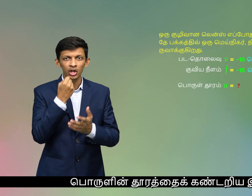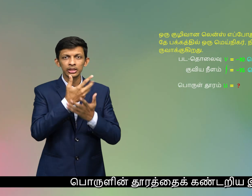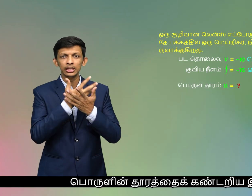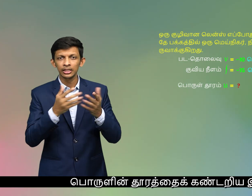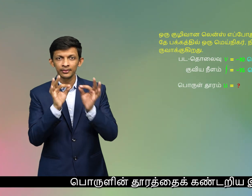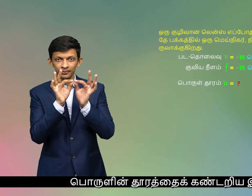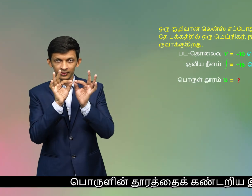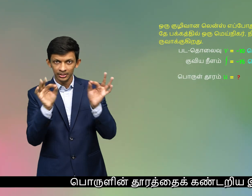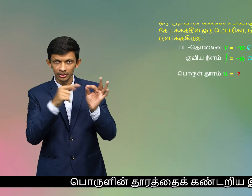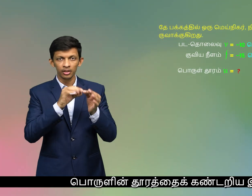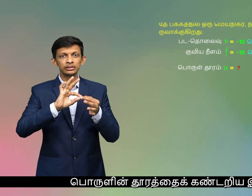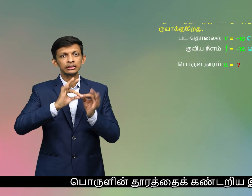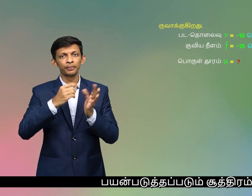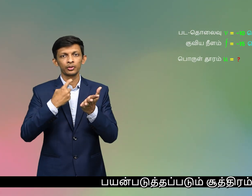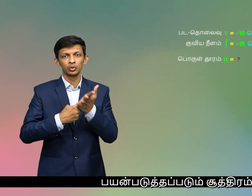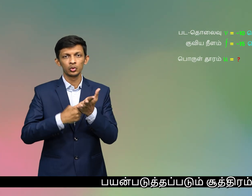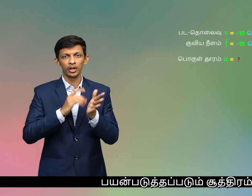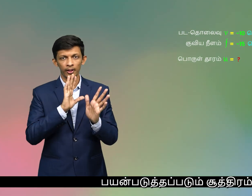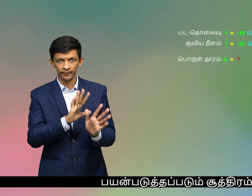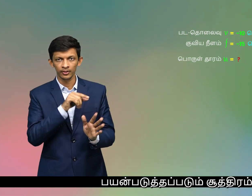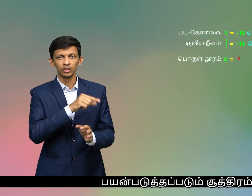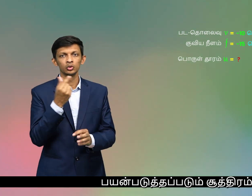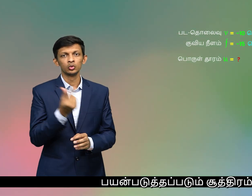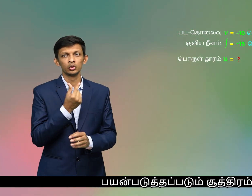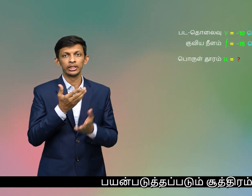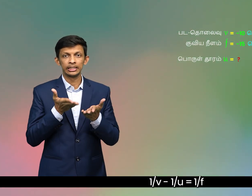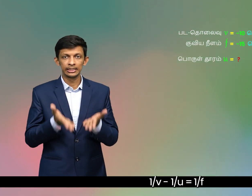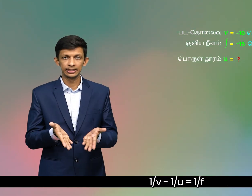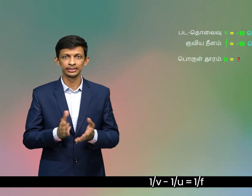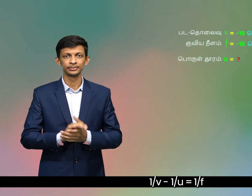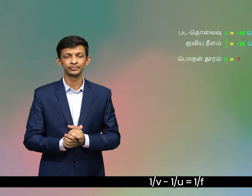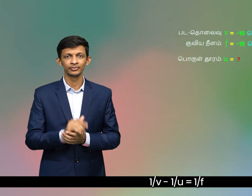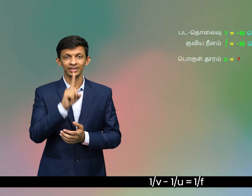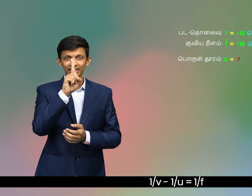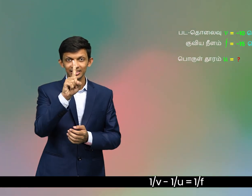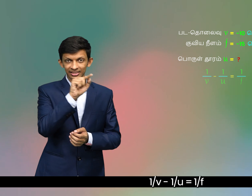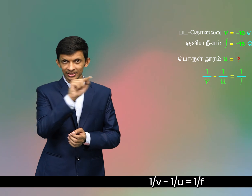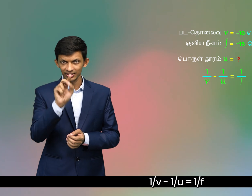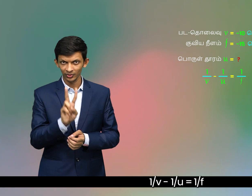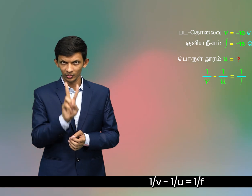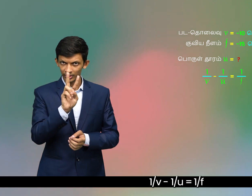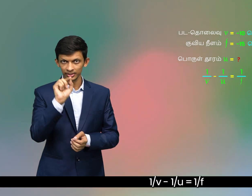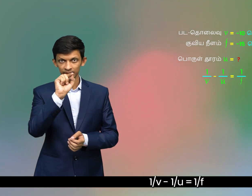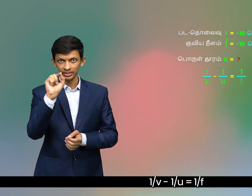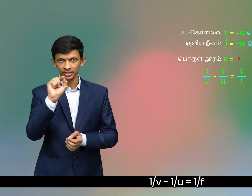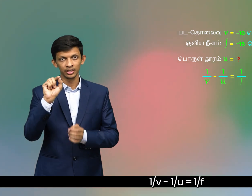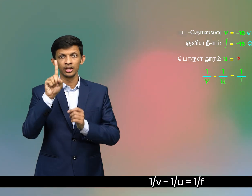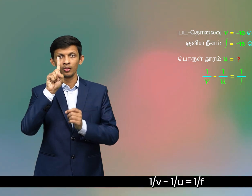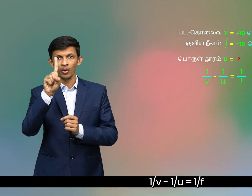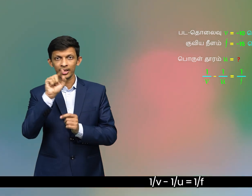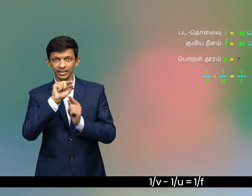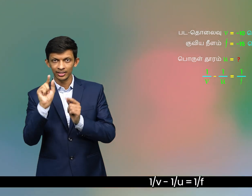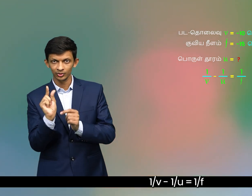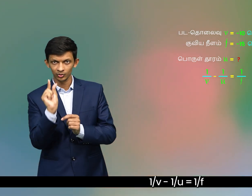தூரத்தை கண்டறிய இங்கே பயன்படுத்தப்படும் சூத்திரம் 1 கீழ் v கழித்தல் 1